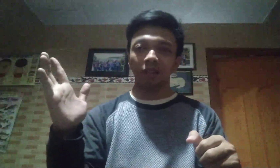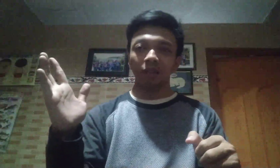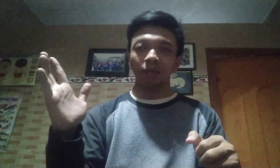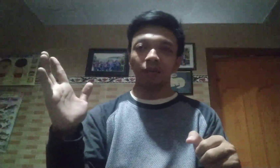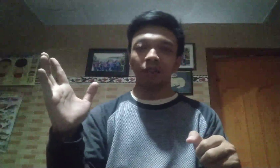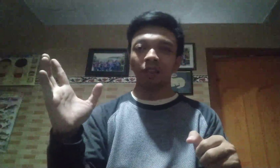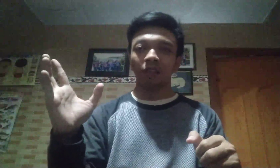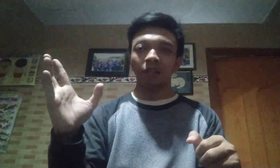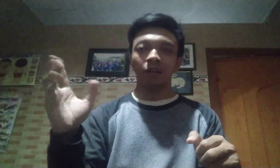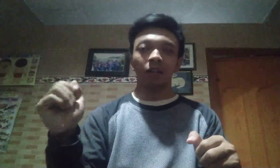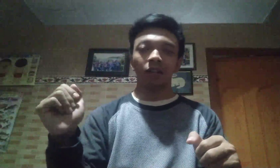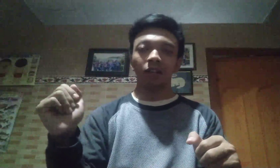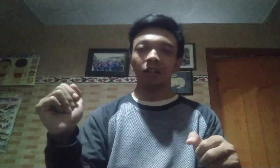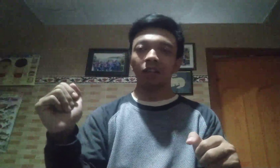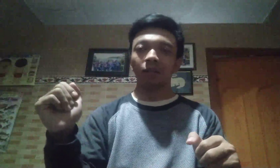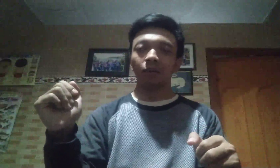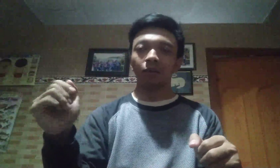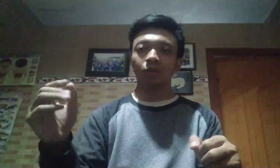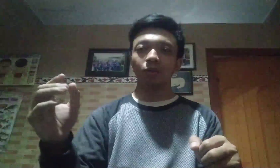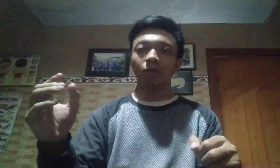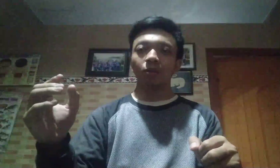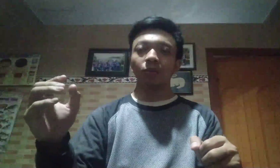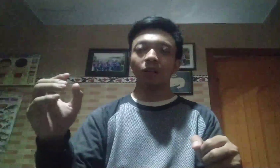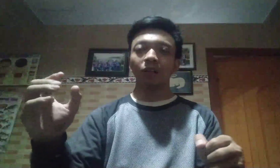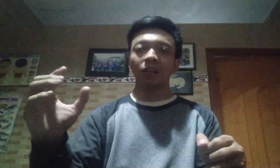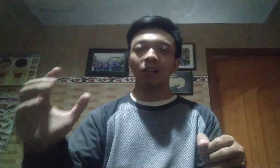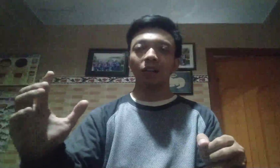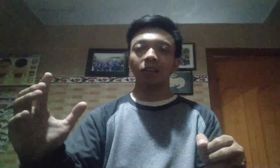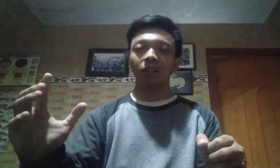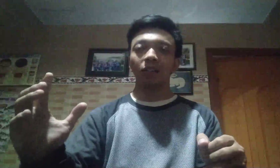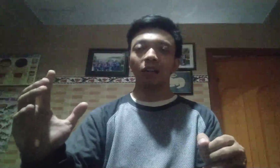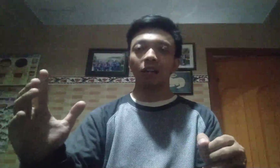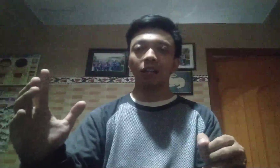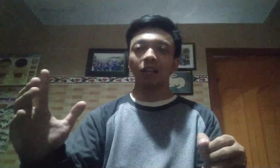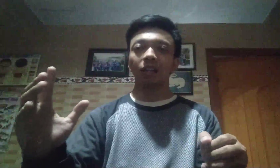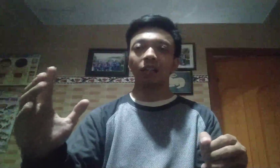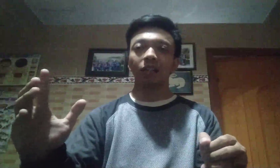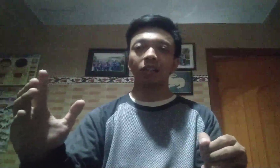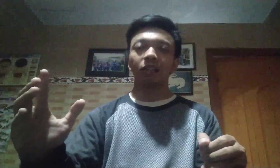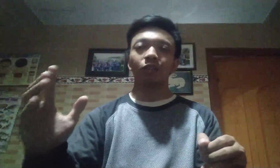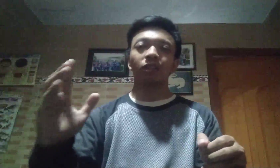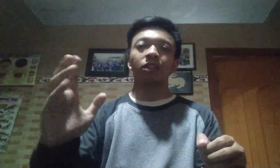Beli dari luar negeri Kita hanya perlu Mengelola SDA Yang ada di Indonesia